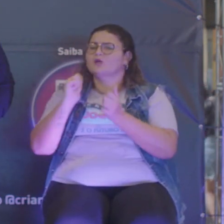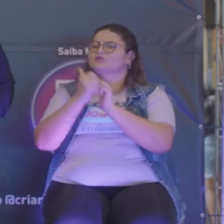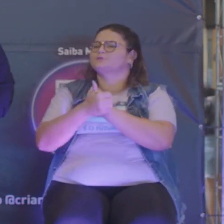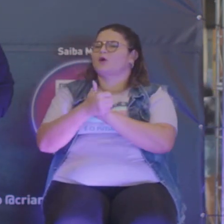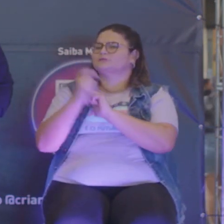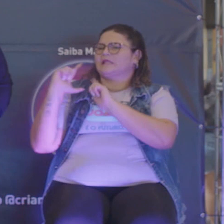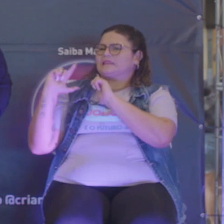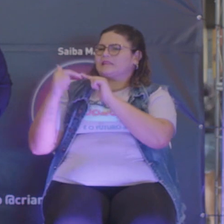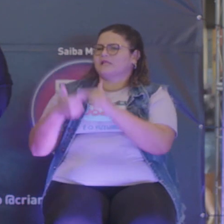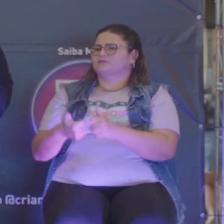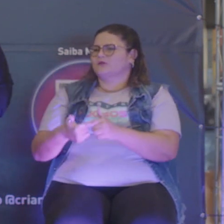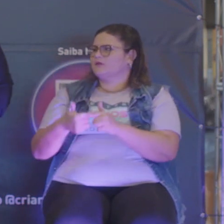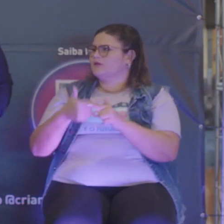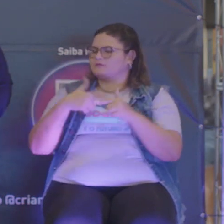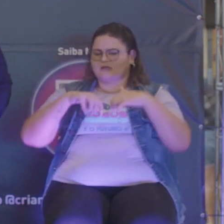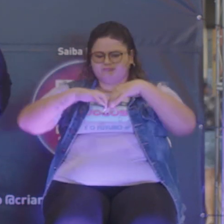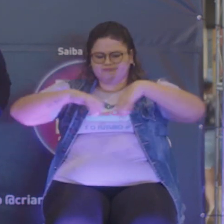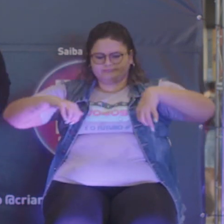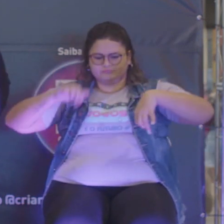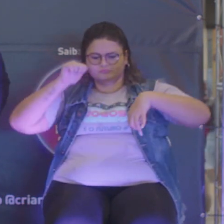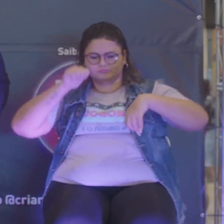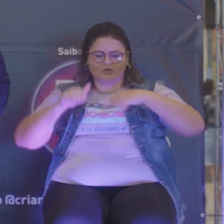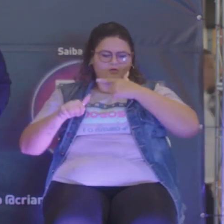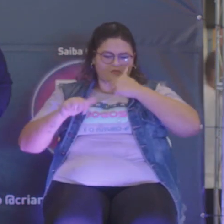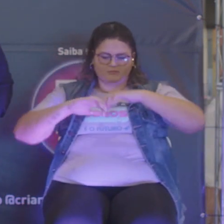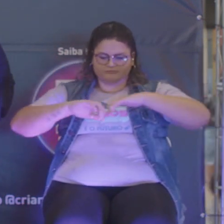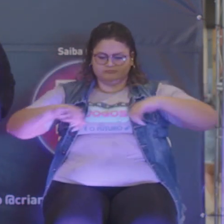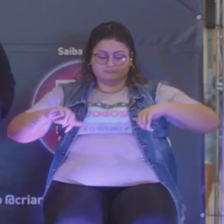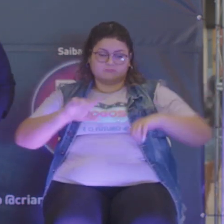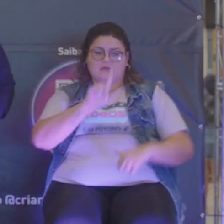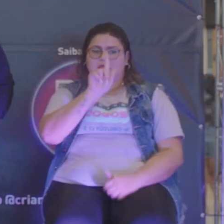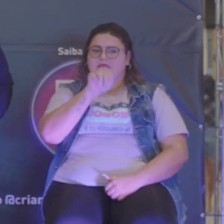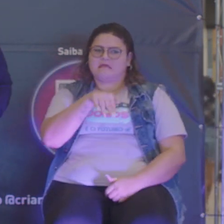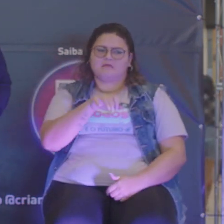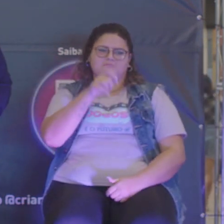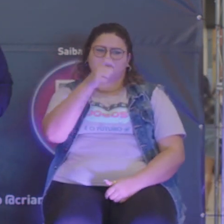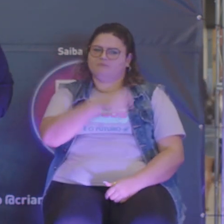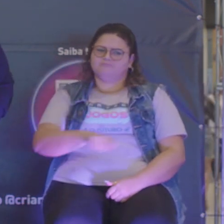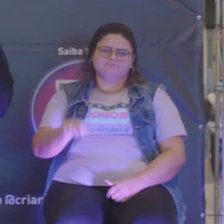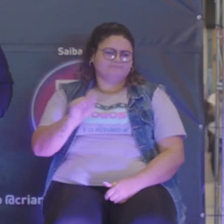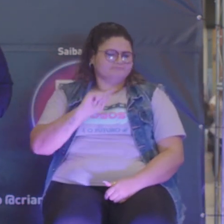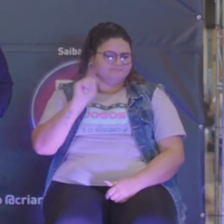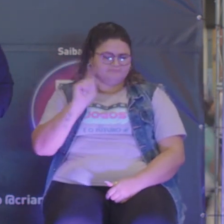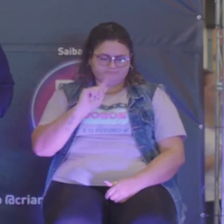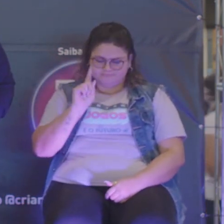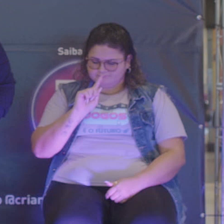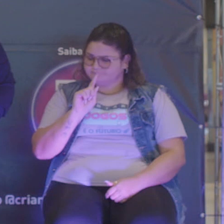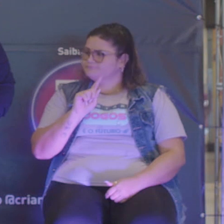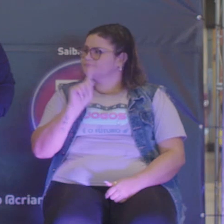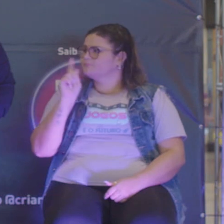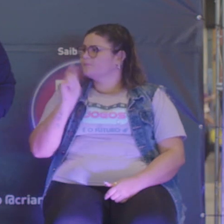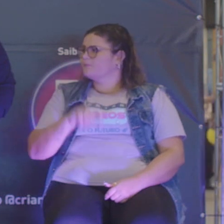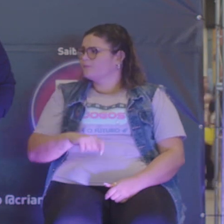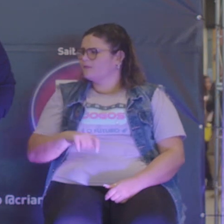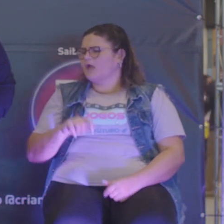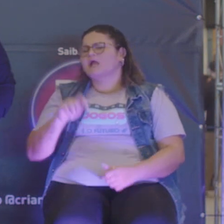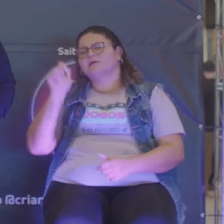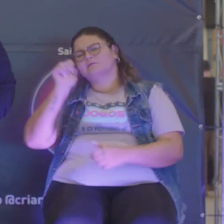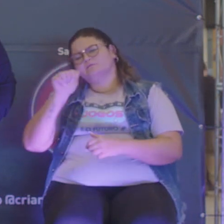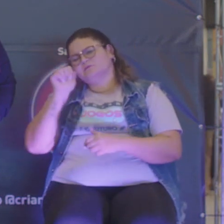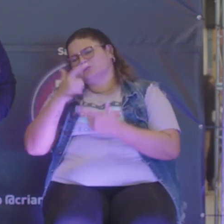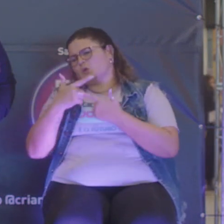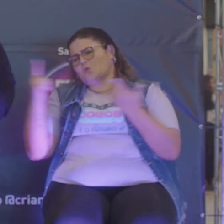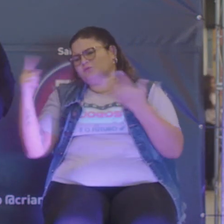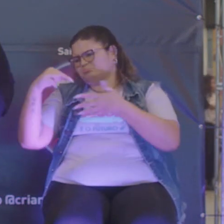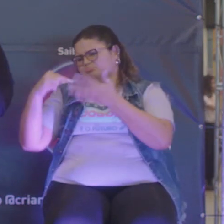que existe uma divisão entre homens e mulheres. No game isso não é necessário, né, ter essa divisão. É claro que existem ligas femininas por outros